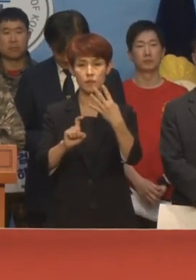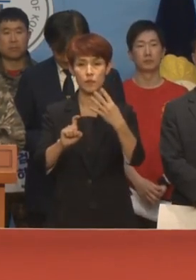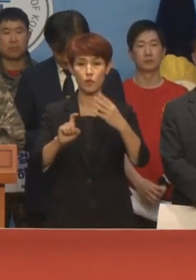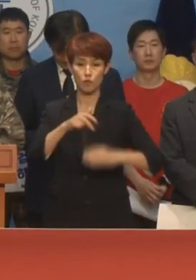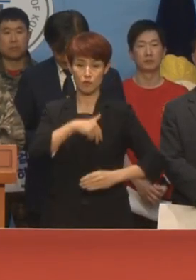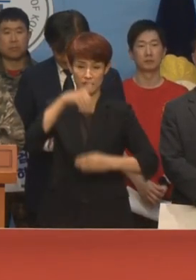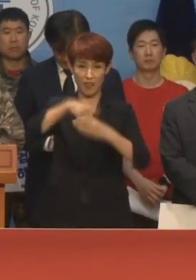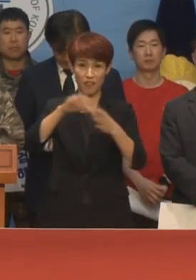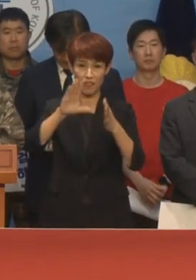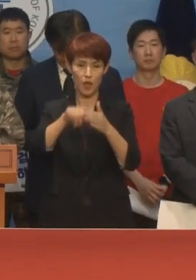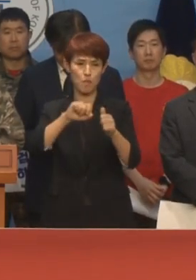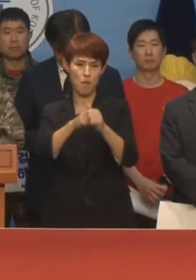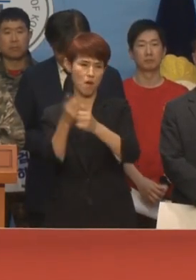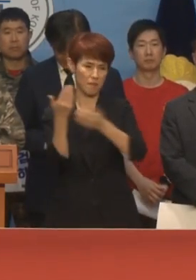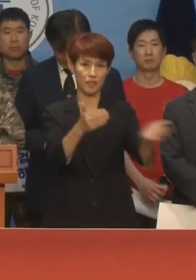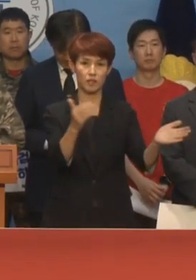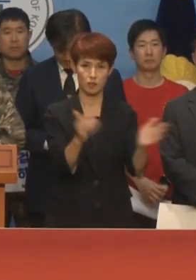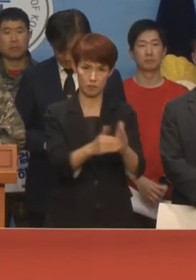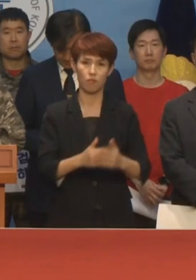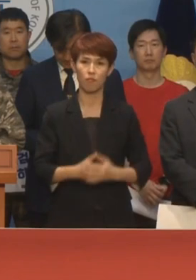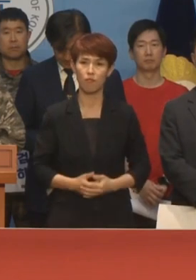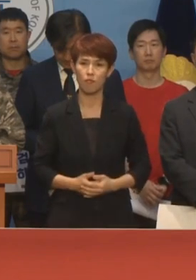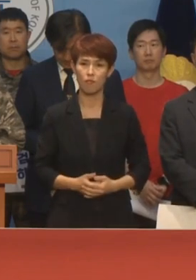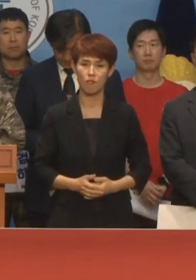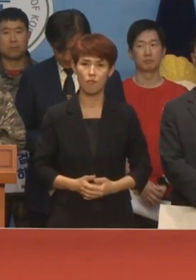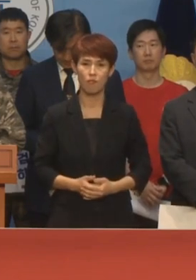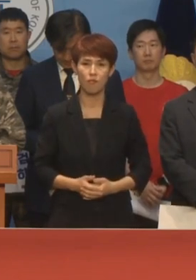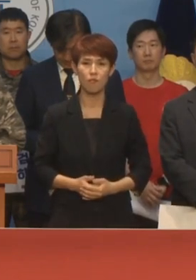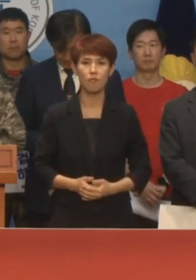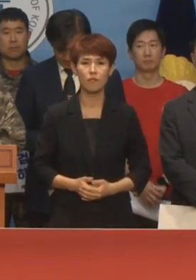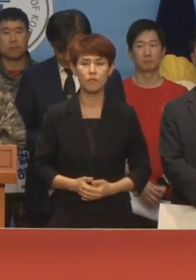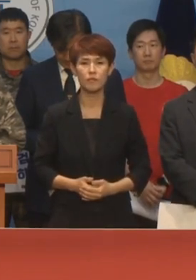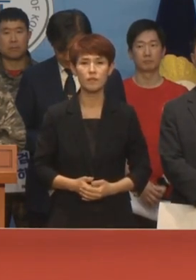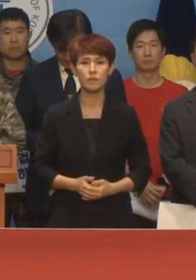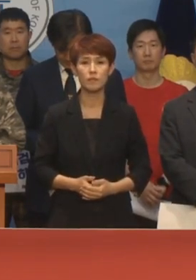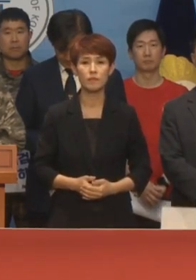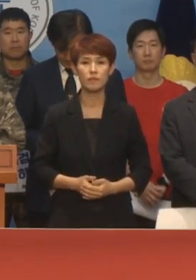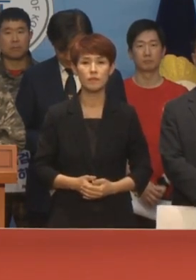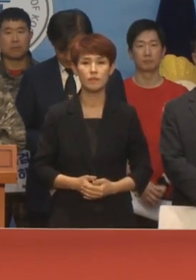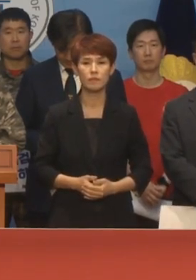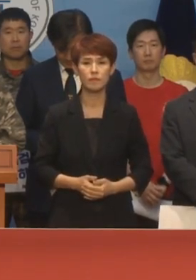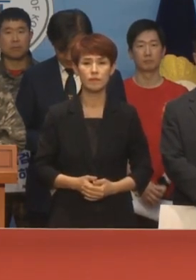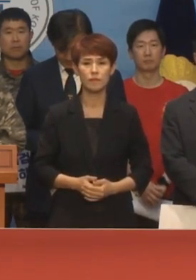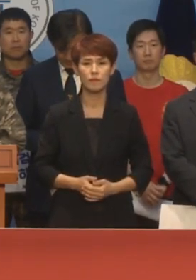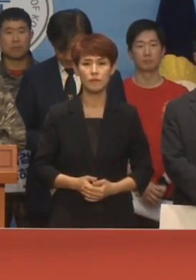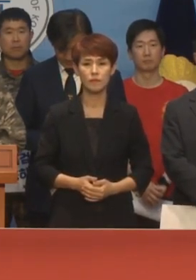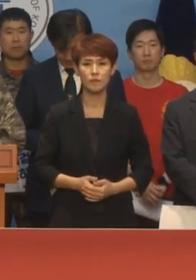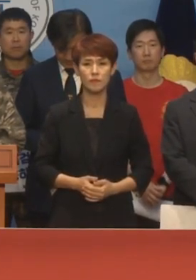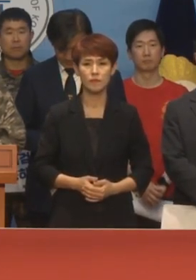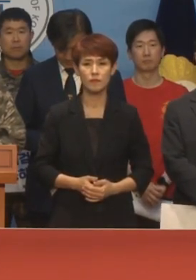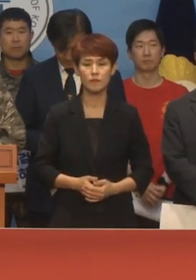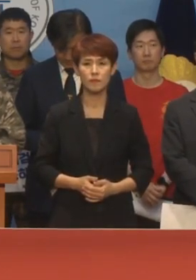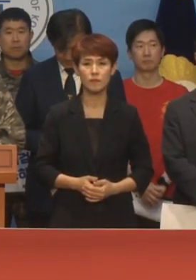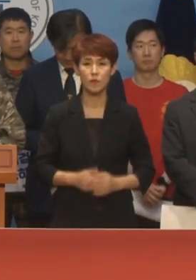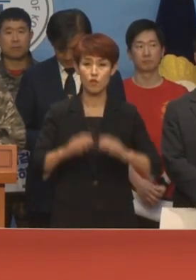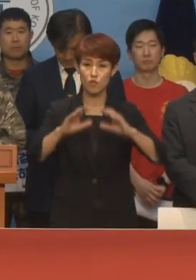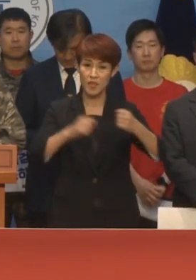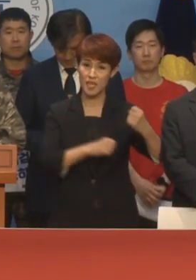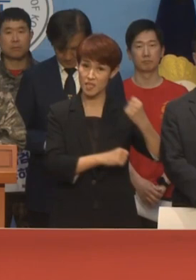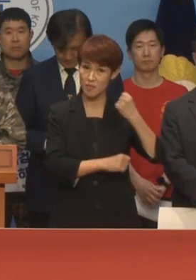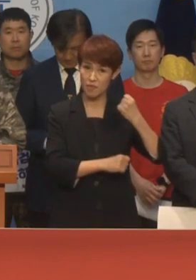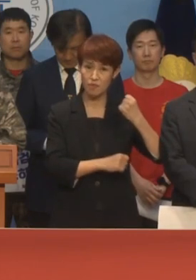총선에서 따끔함을 넘어 숨통이 끊어지기 직전의 심판으로 귀결되었습니다.